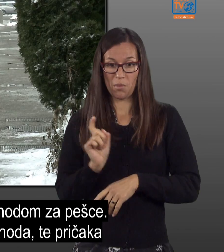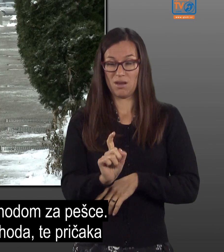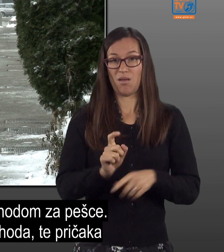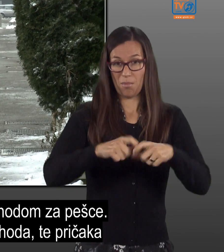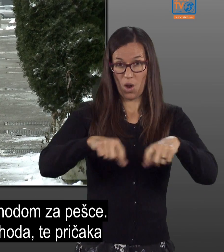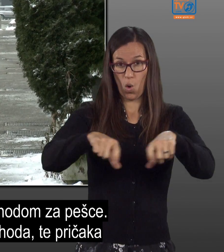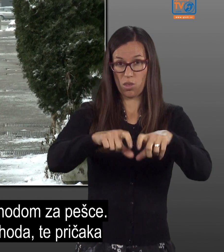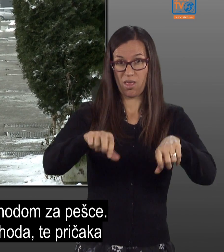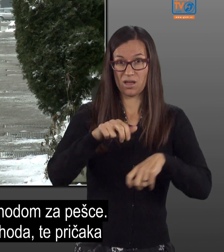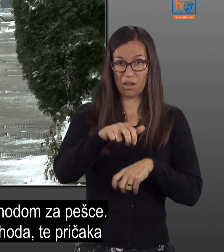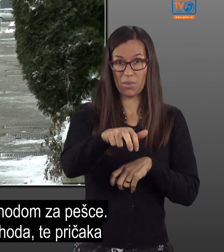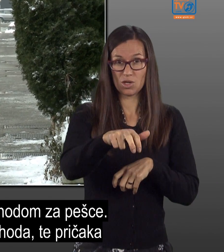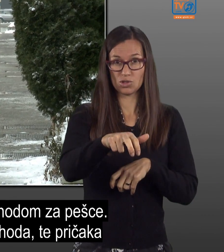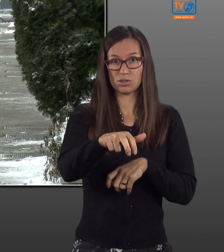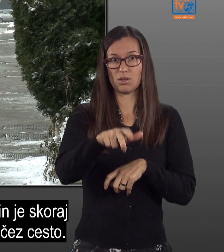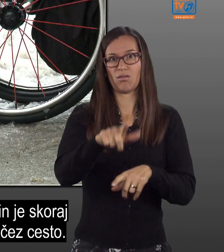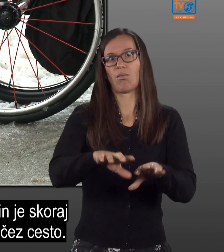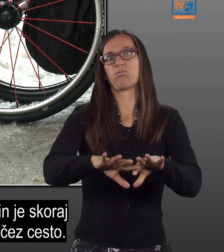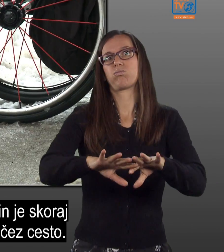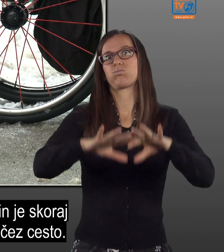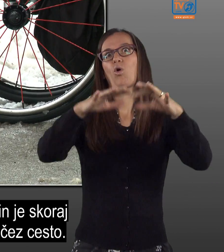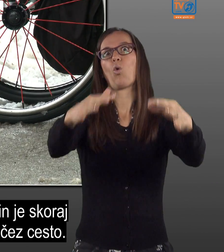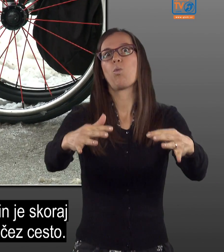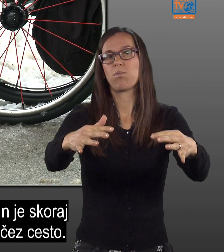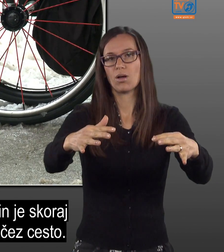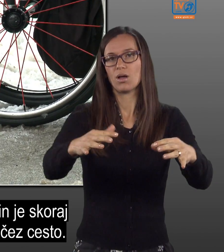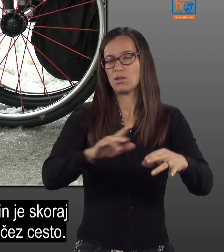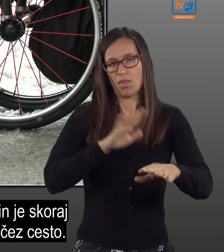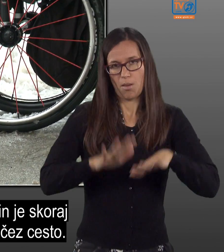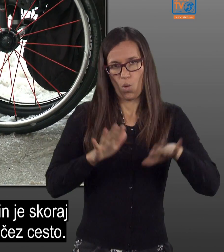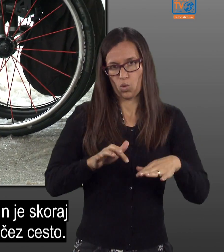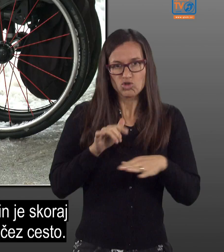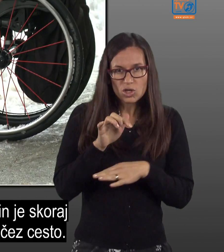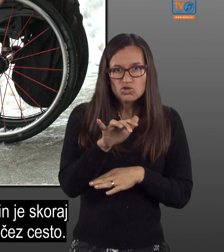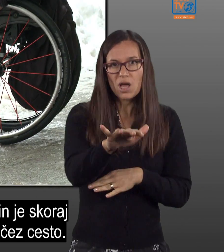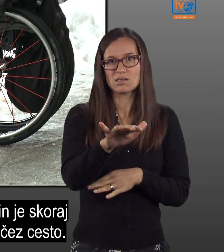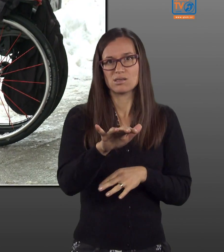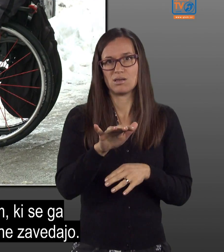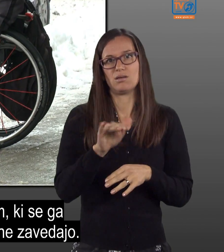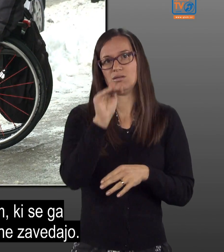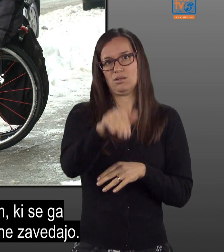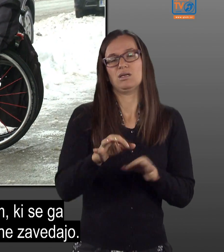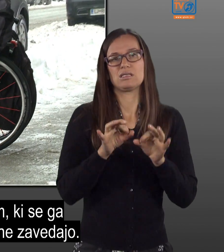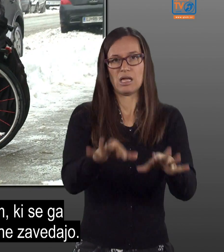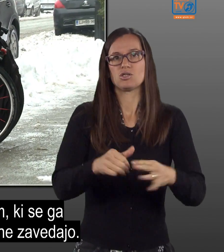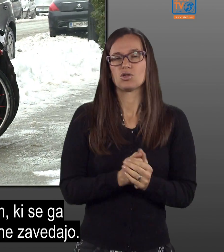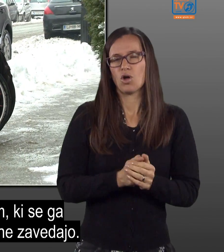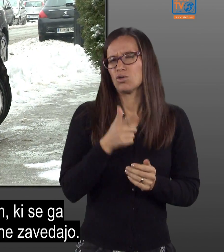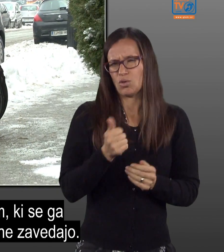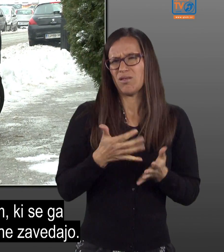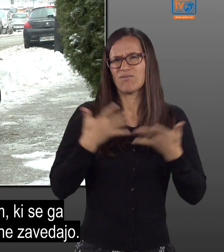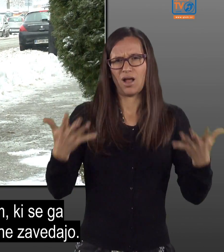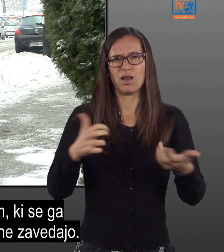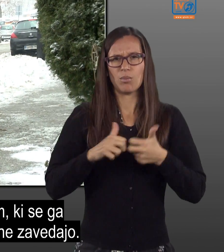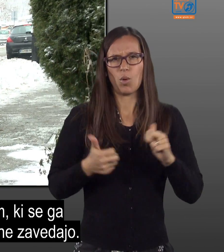za pešce, te pričaka tisti velik kup in je skoraj nemogoče čez cesto, ne. To je en problem,